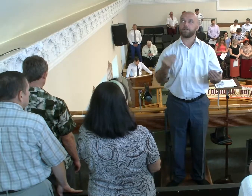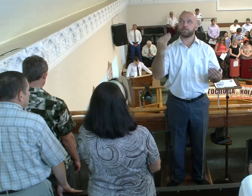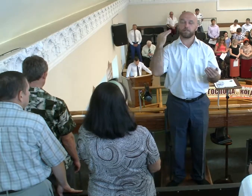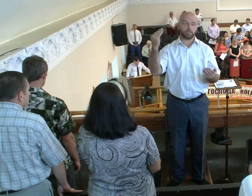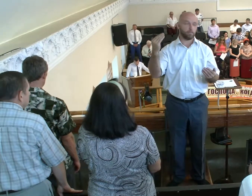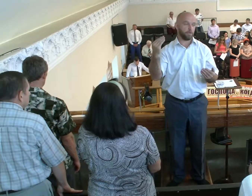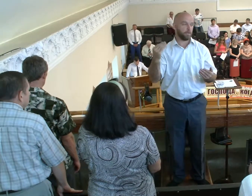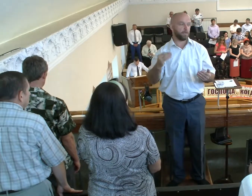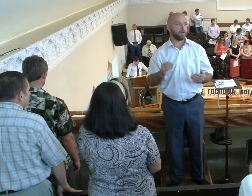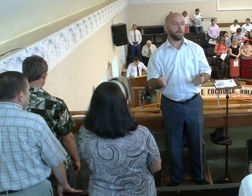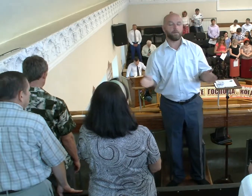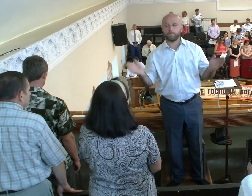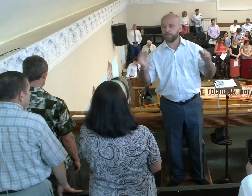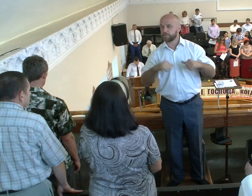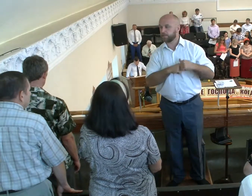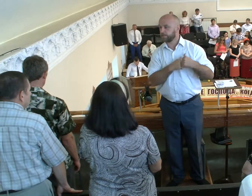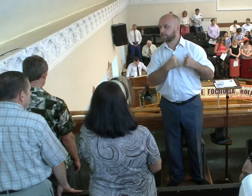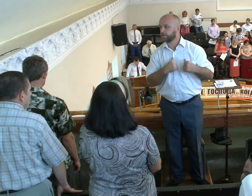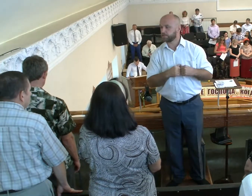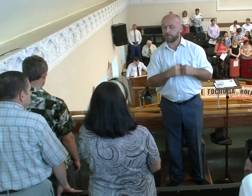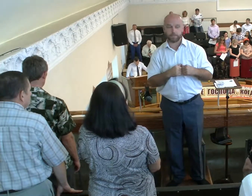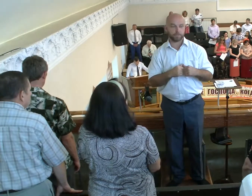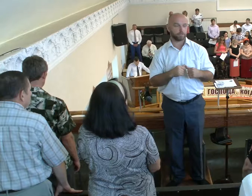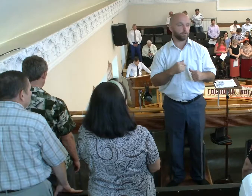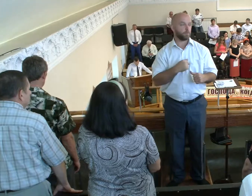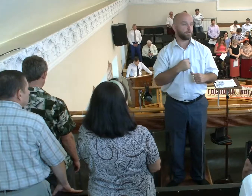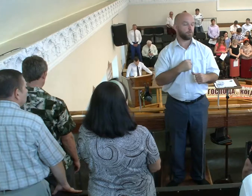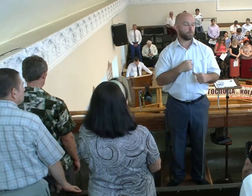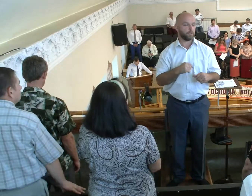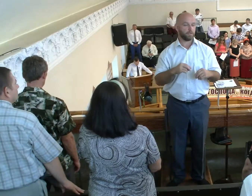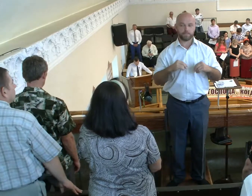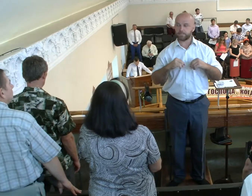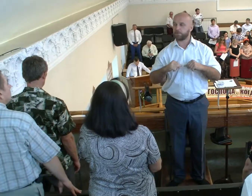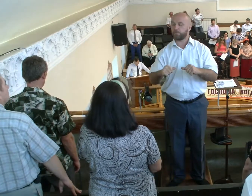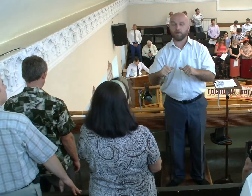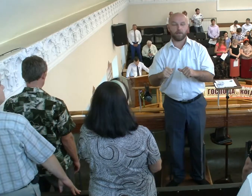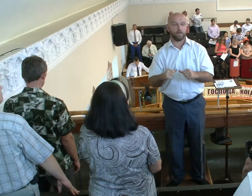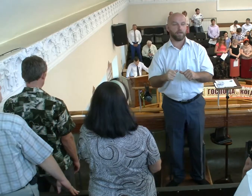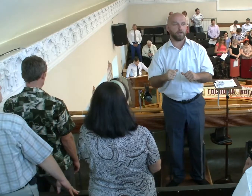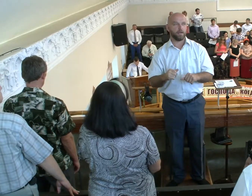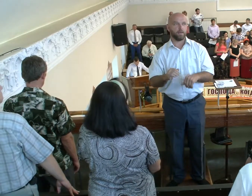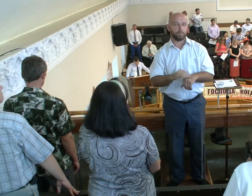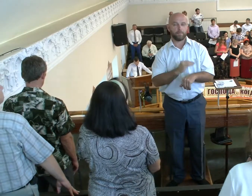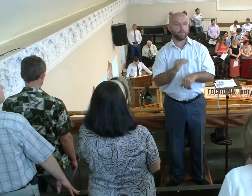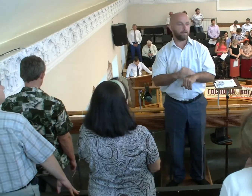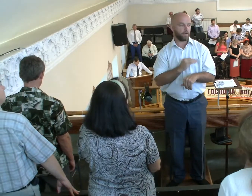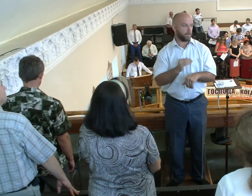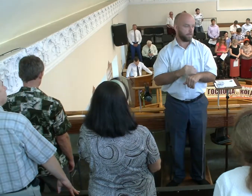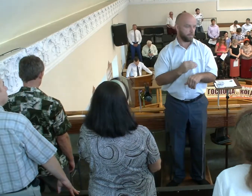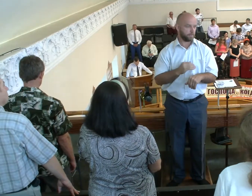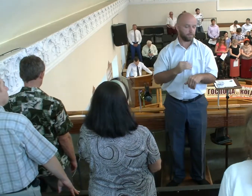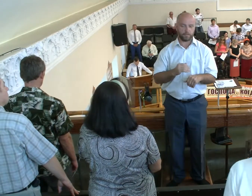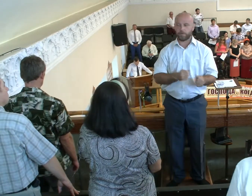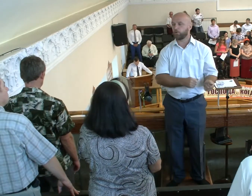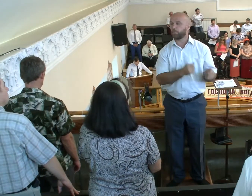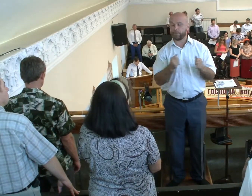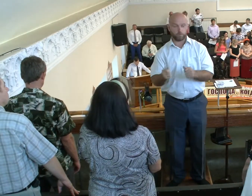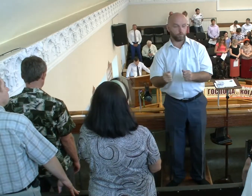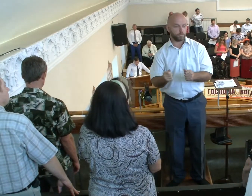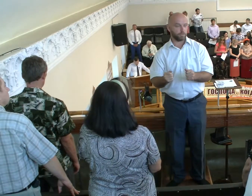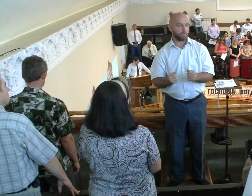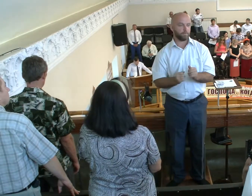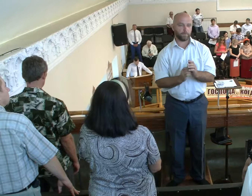Благослови, Господи, чтобы наши сердца не были той доброй почвой, на которую падает семя Твоего Слова, и оно приносит плод, Господи, для Царствия